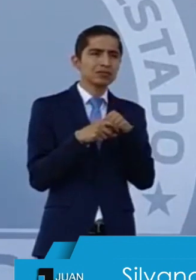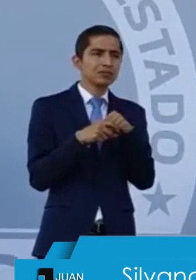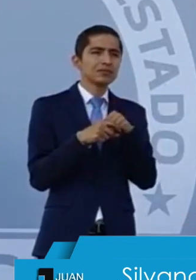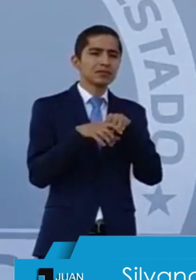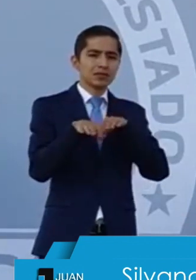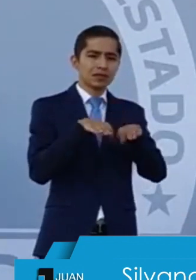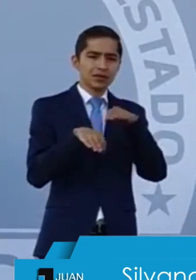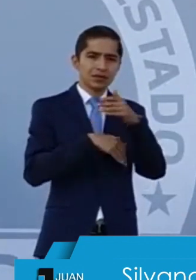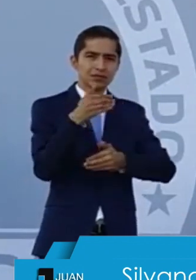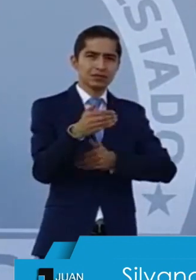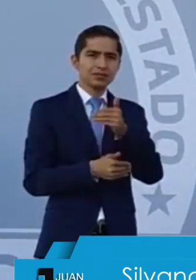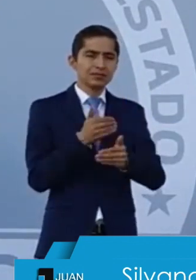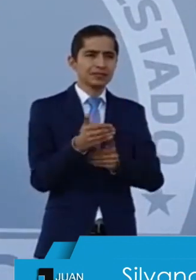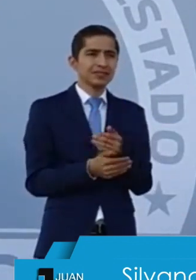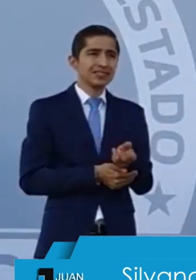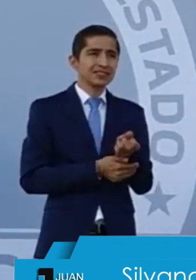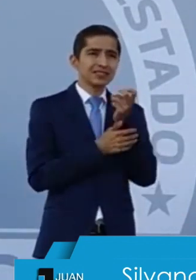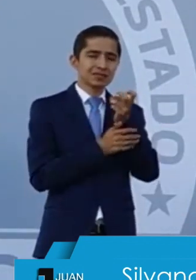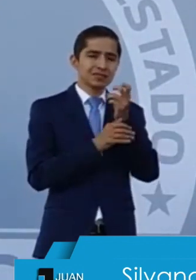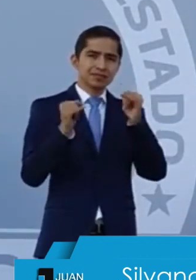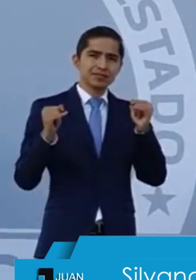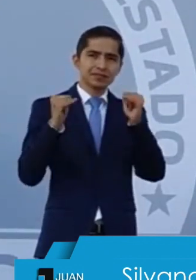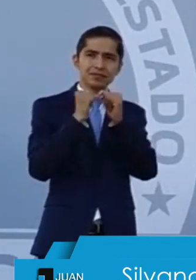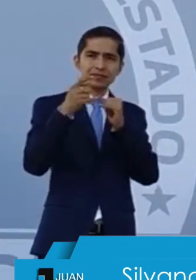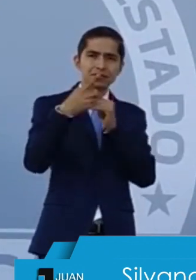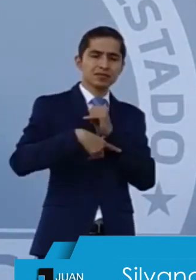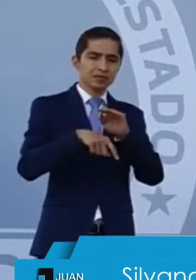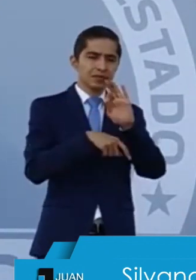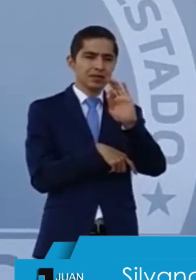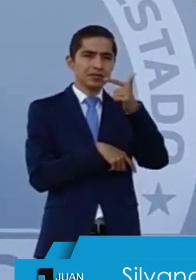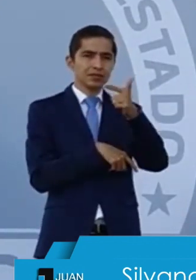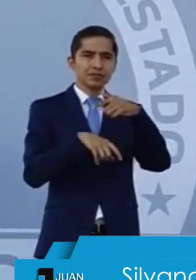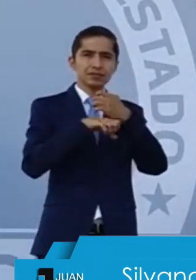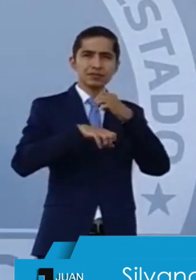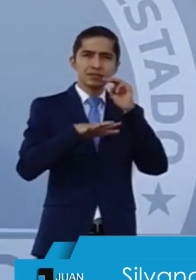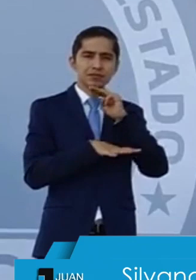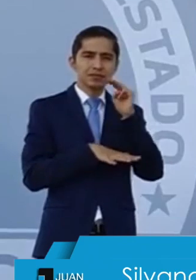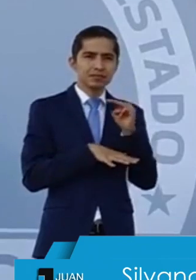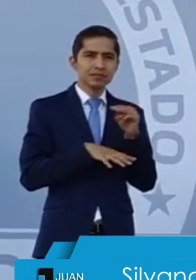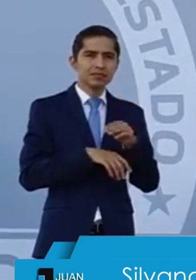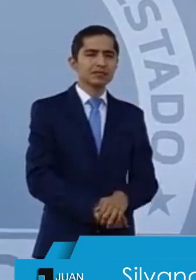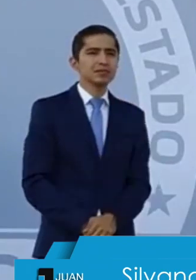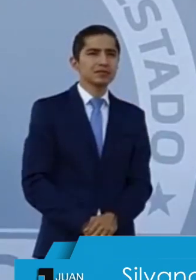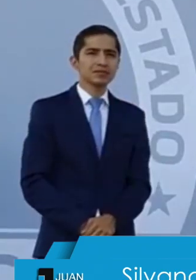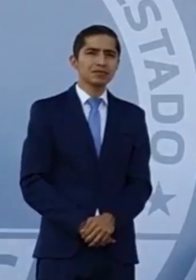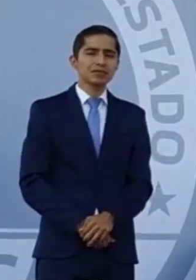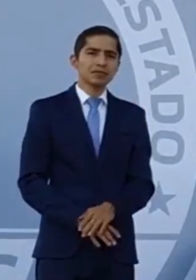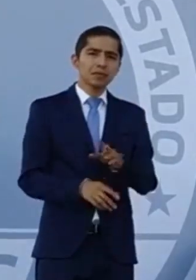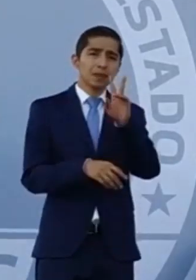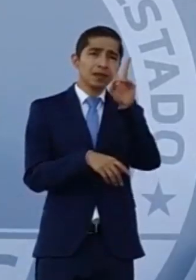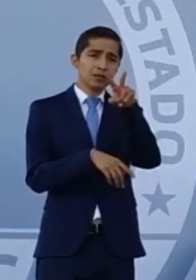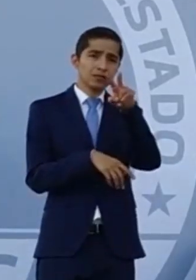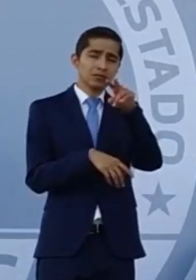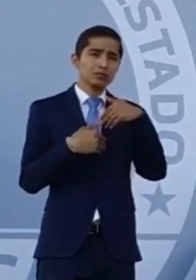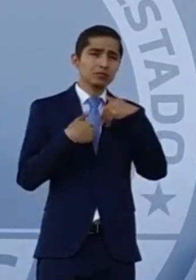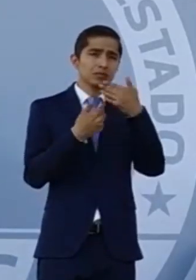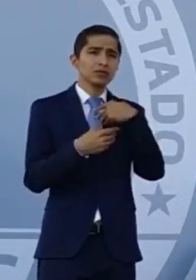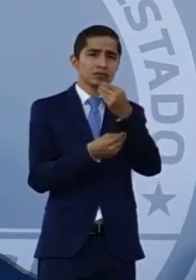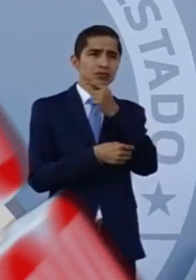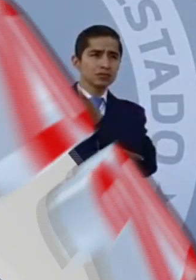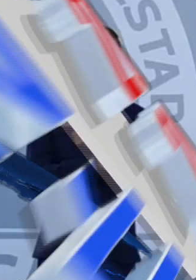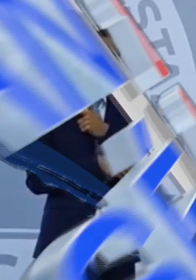y el ejemplo más tangible de ello es lo que hemos alcanzado con la unidad antisecuestro.